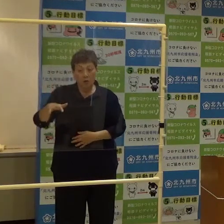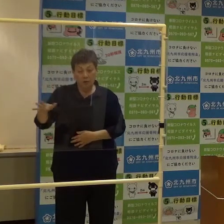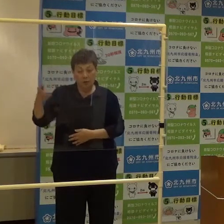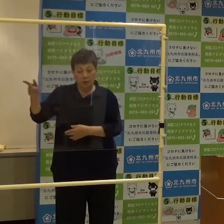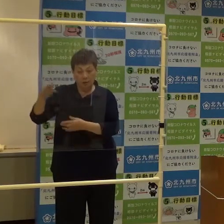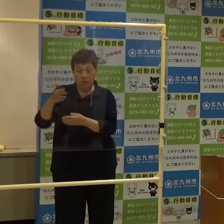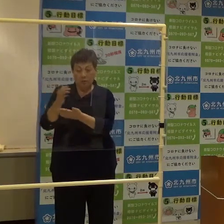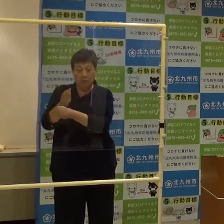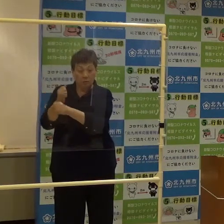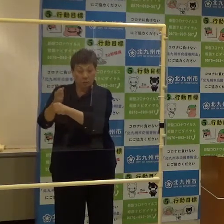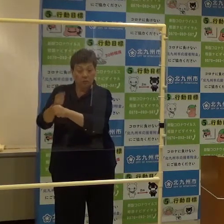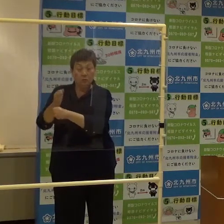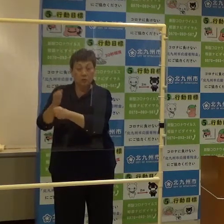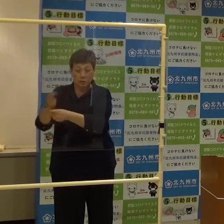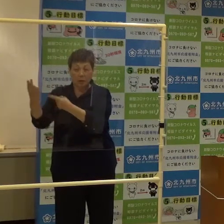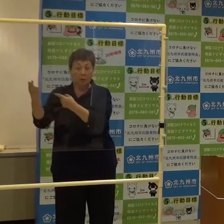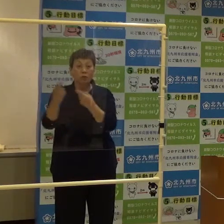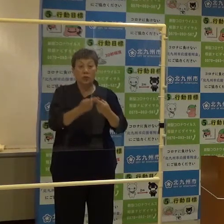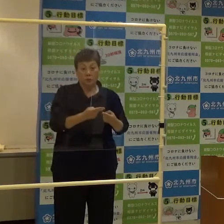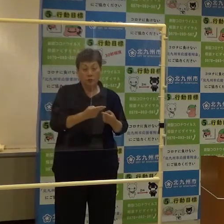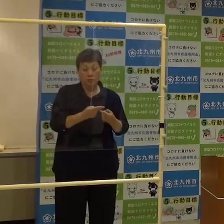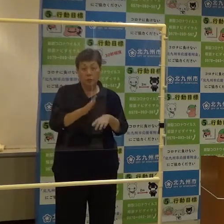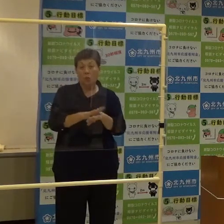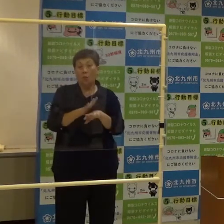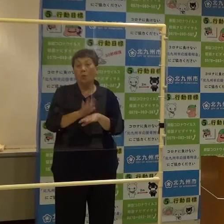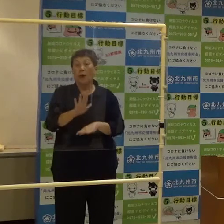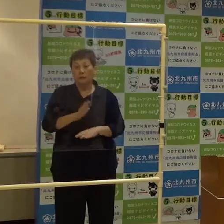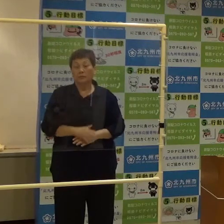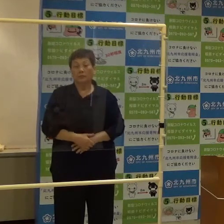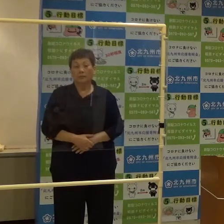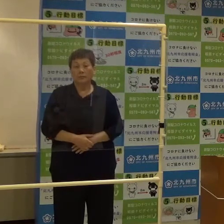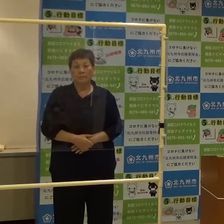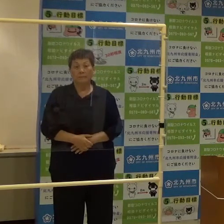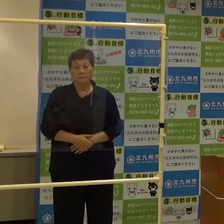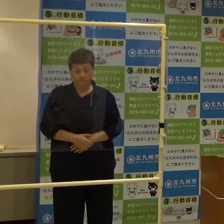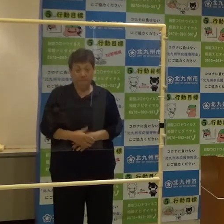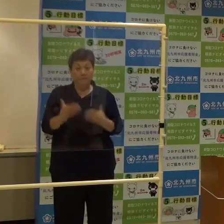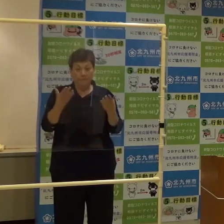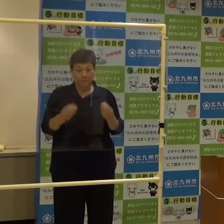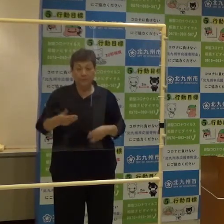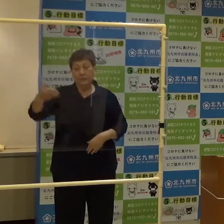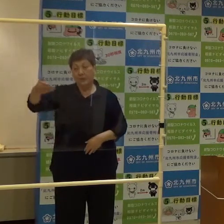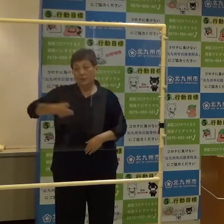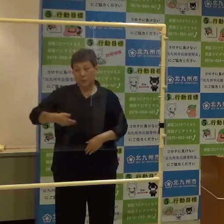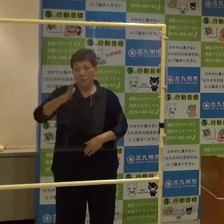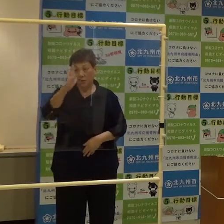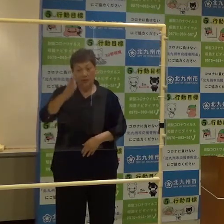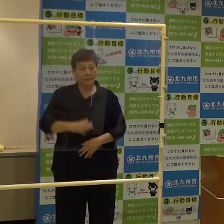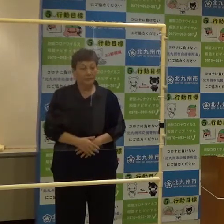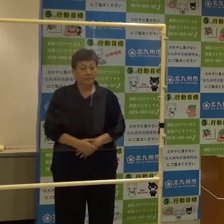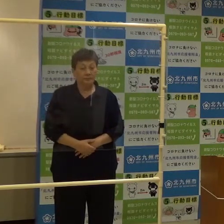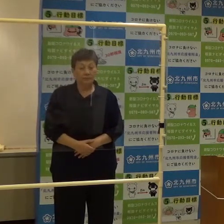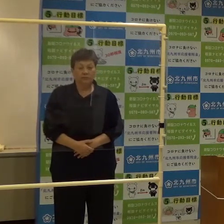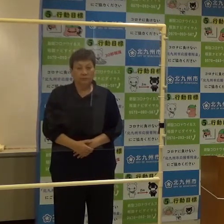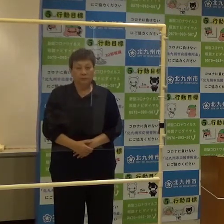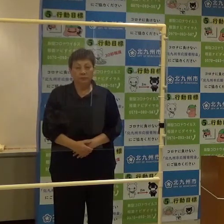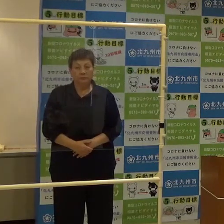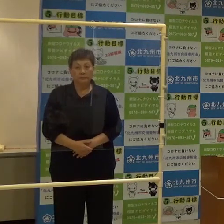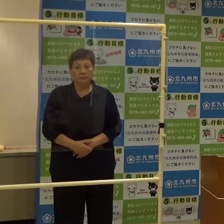掲示用カードを作成してお届けをしたいと考えております。それではご質問を伺います。